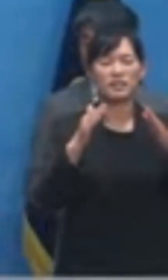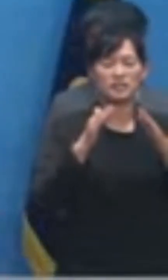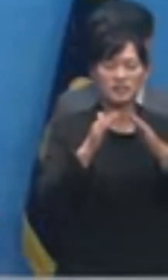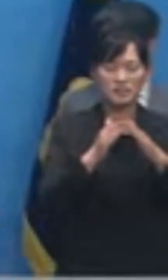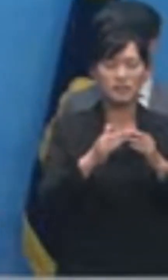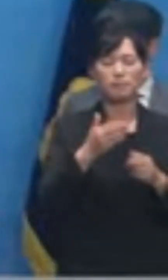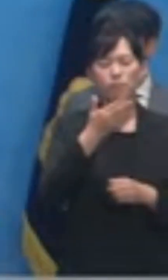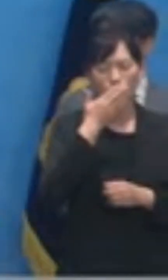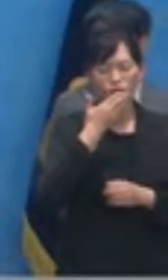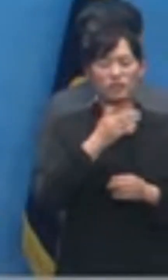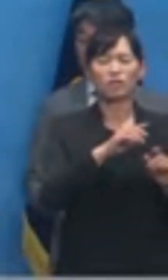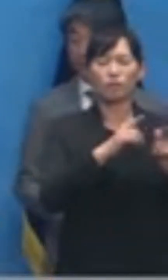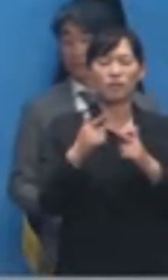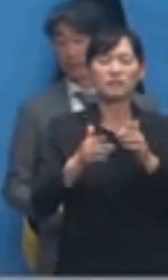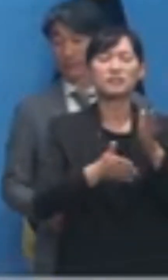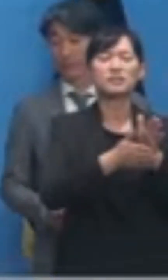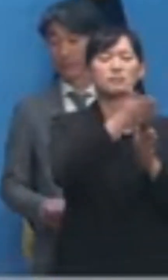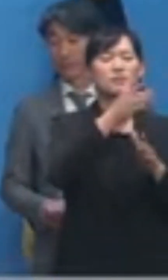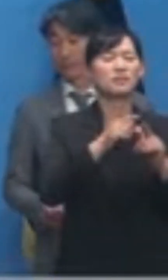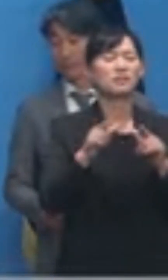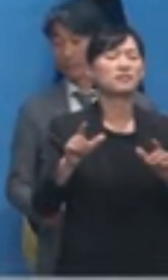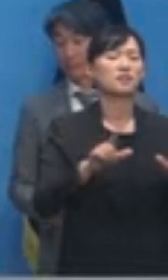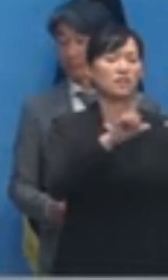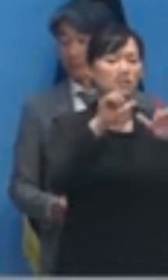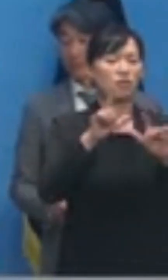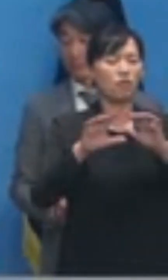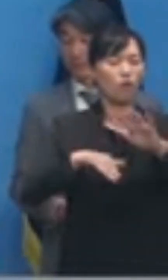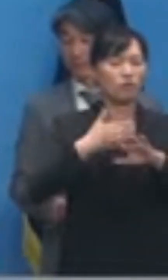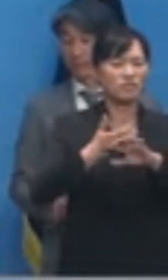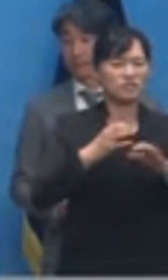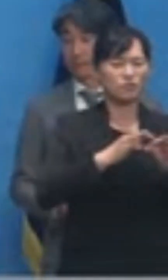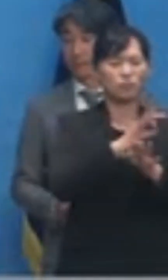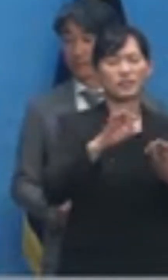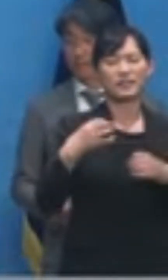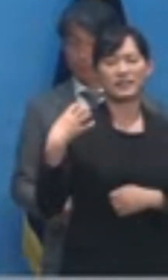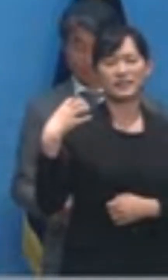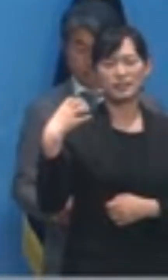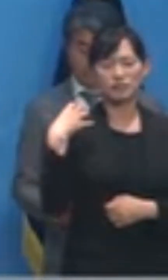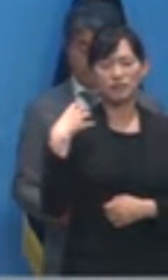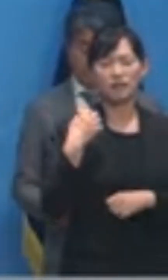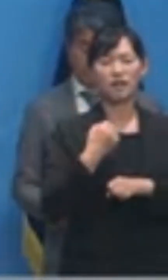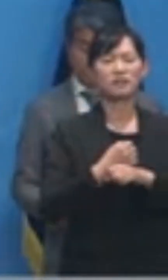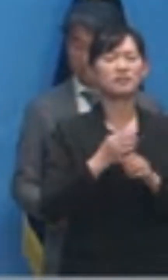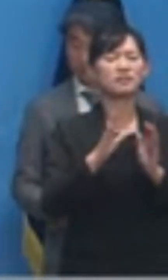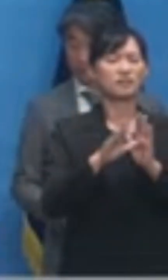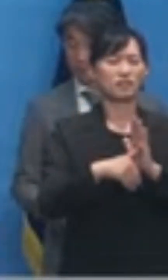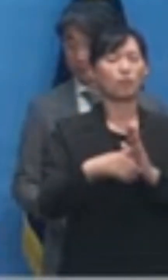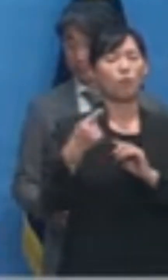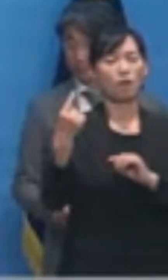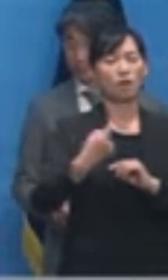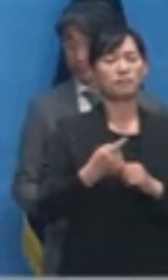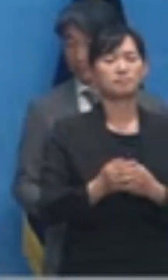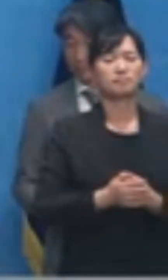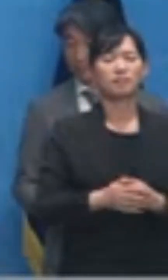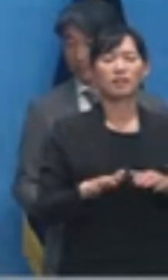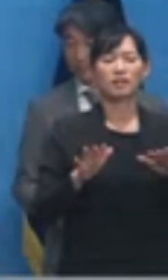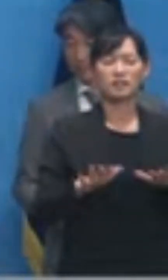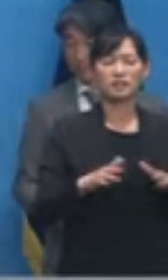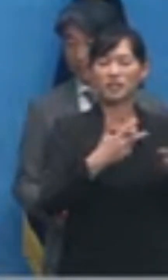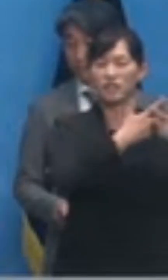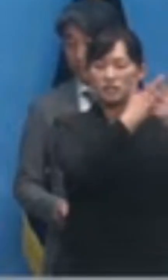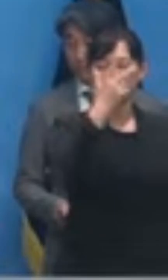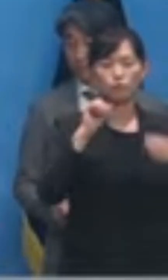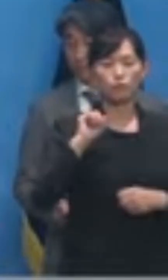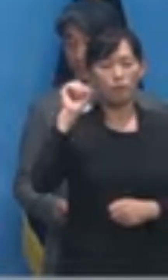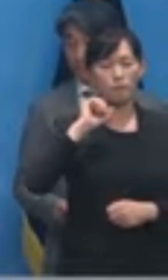금융, 먹거리 등 시민의 일상 속에서 혁신경제의 당당한 주체로 서는 시대가 오고 있습니다. 이제 이재명